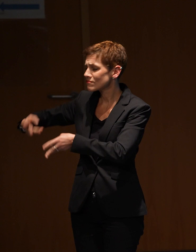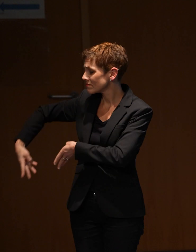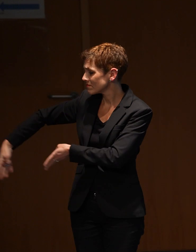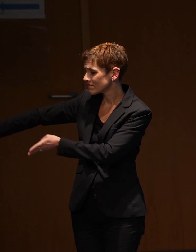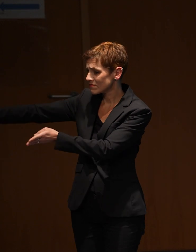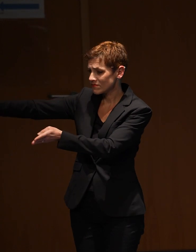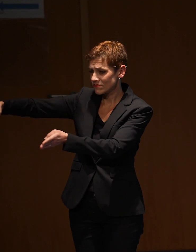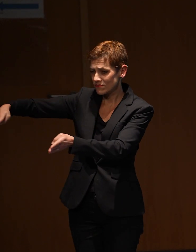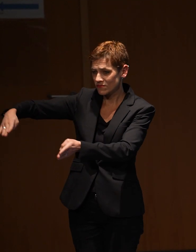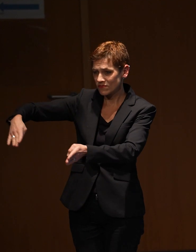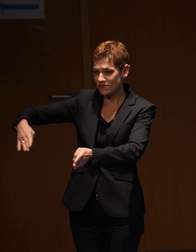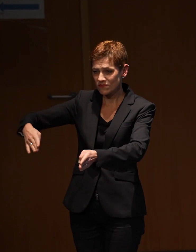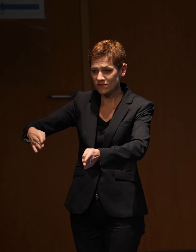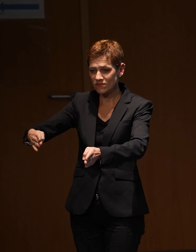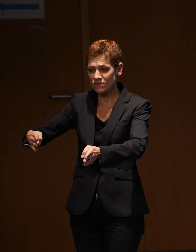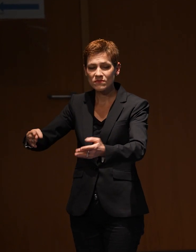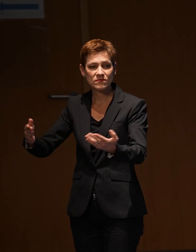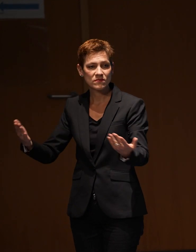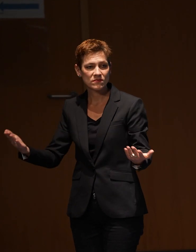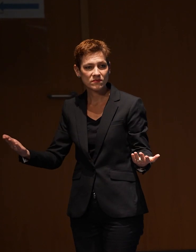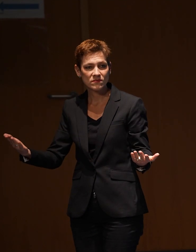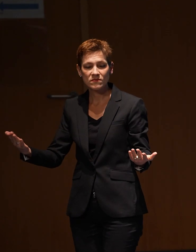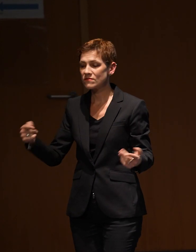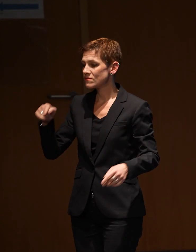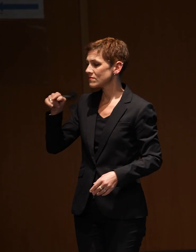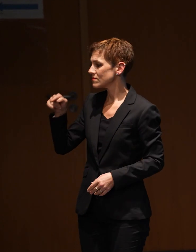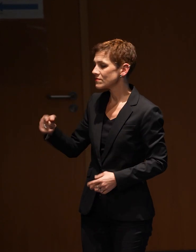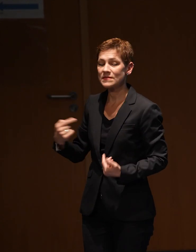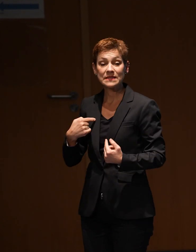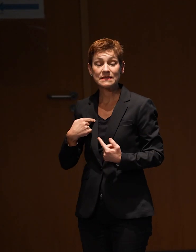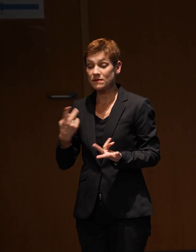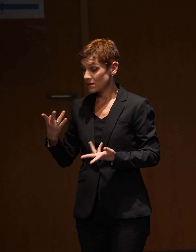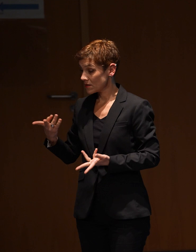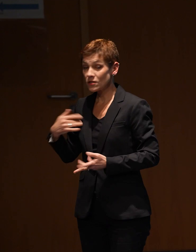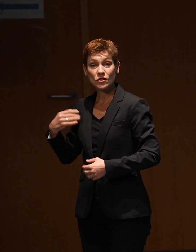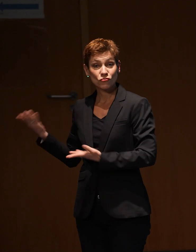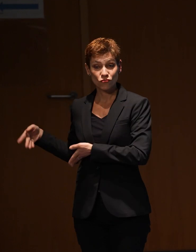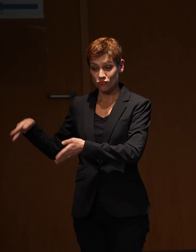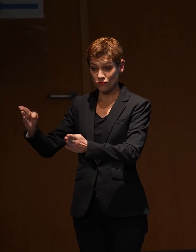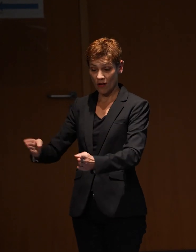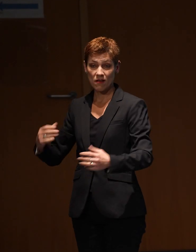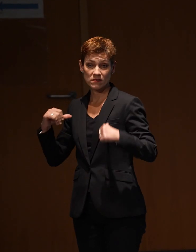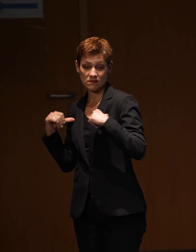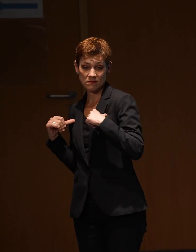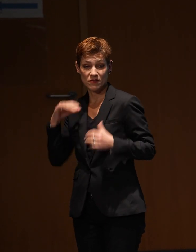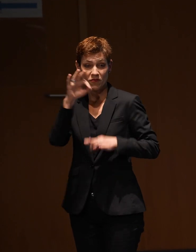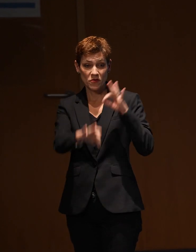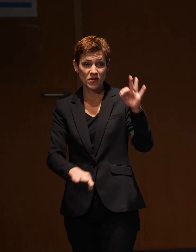Weder ich noch sonst wer kann auf dieser Straße für euch reisen. Ihr müsst sie selbst bereisen.